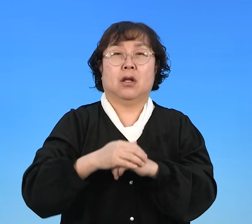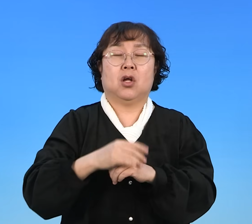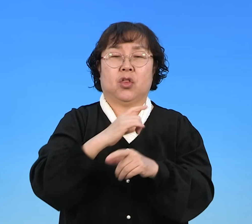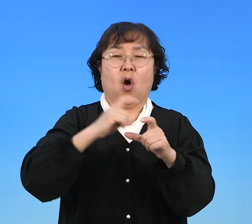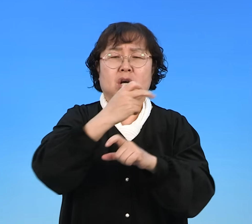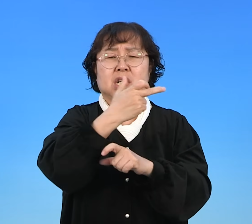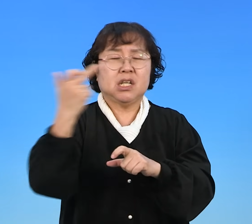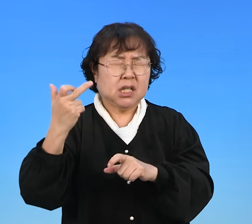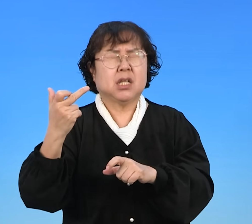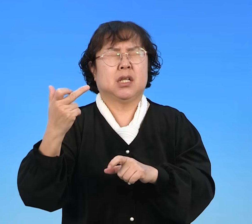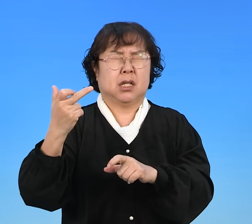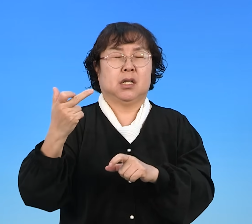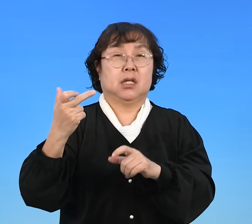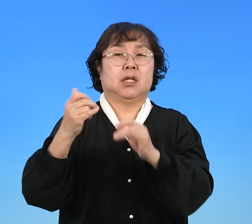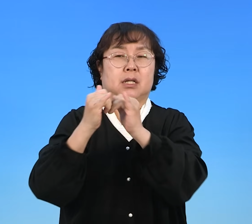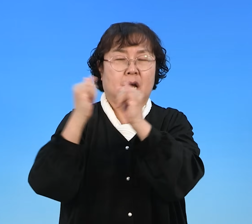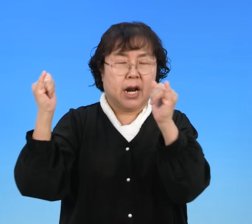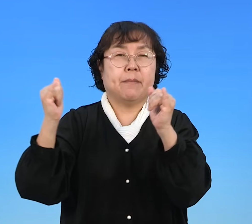큰 개념이더라고요.